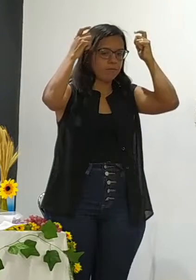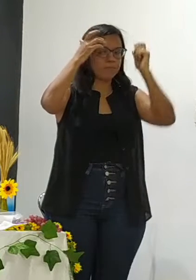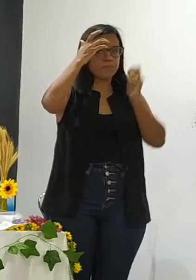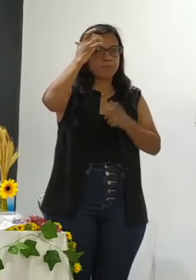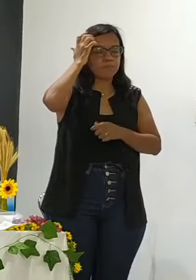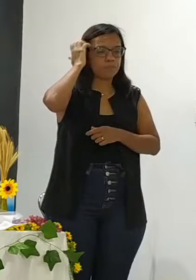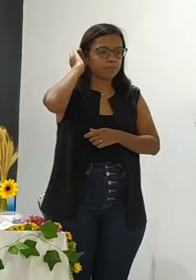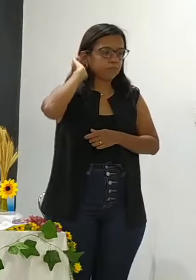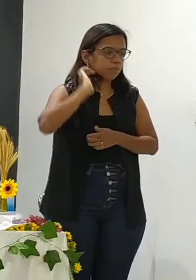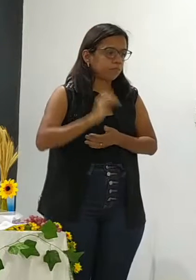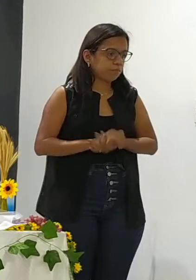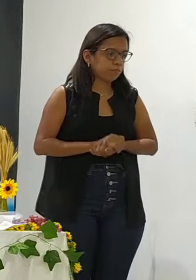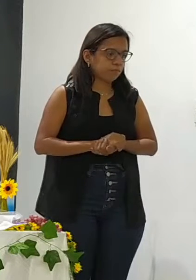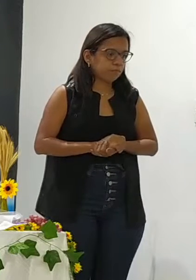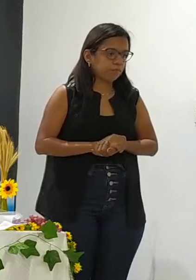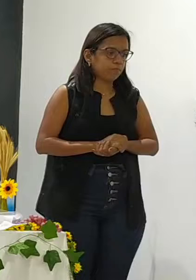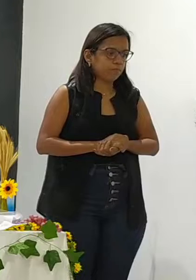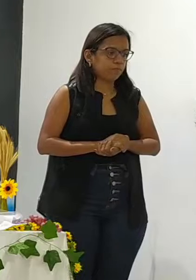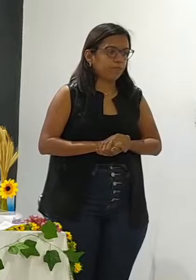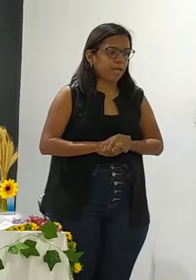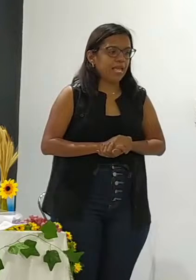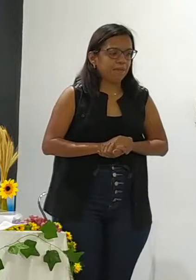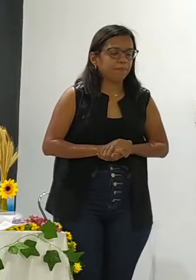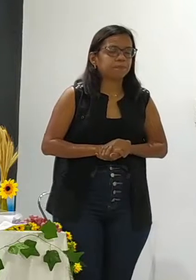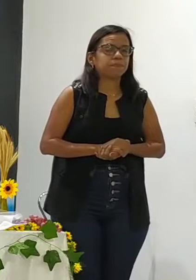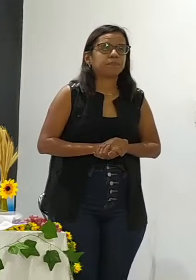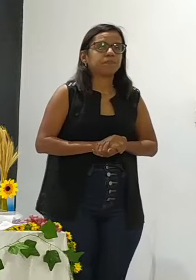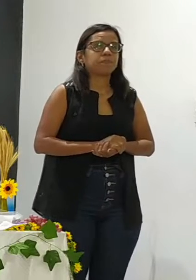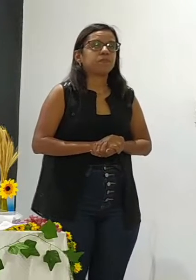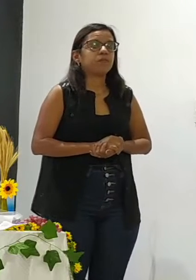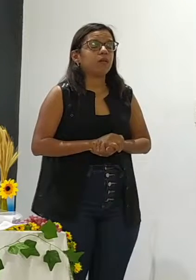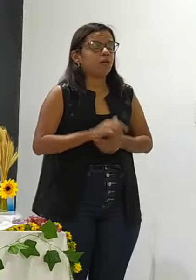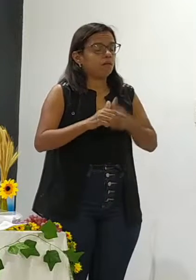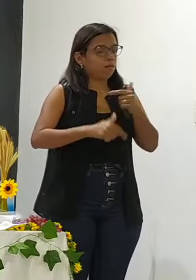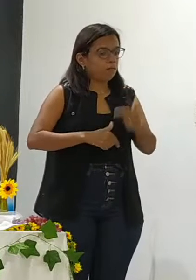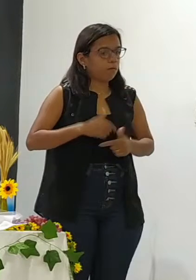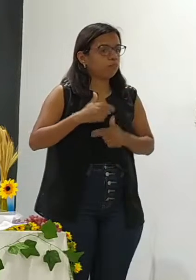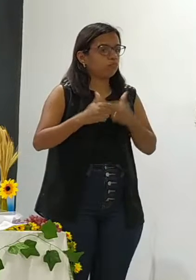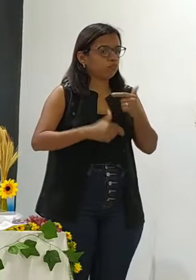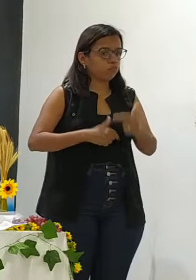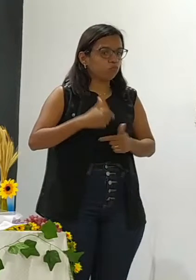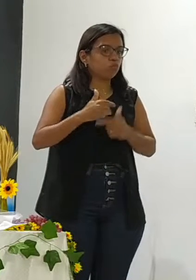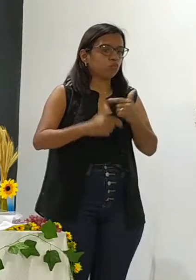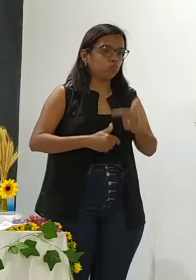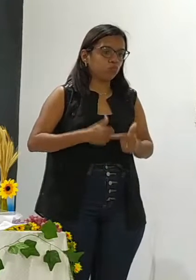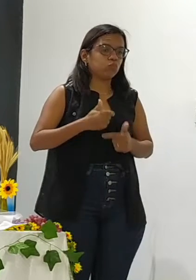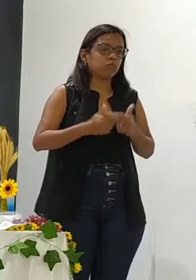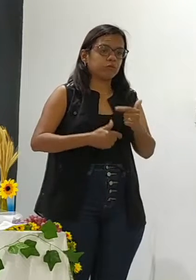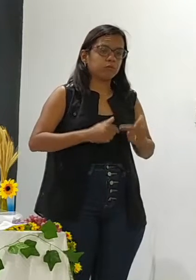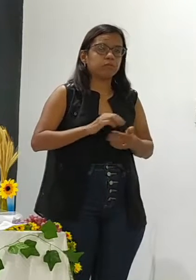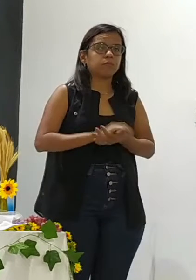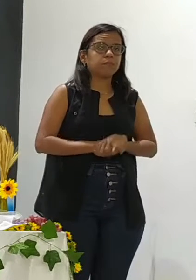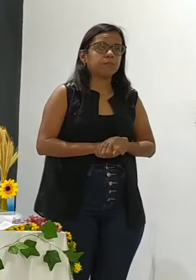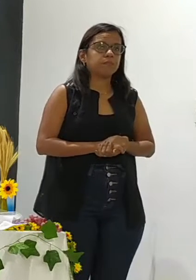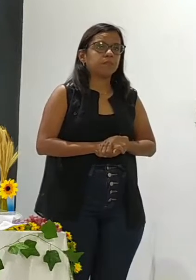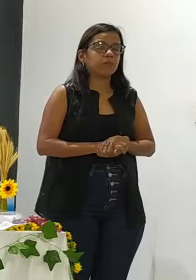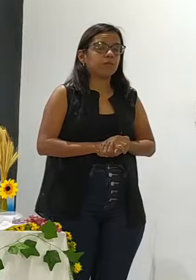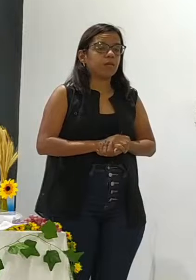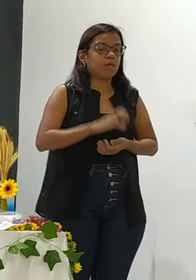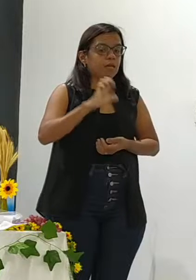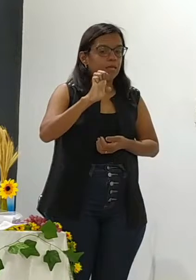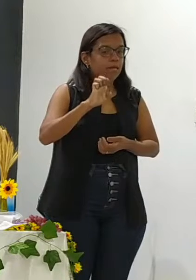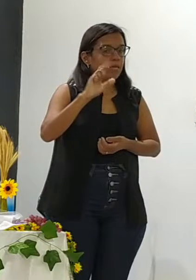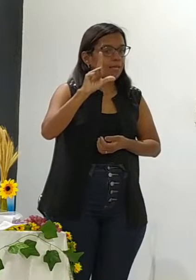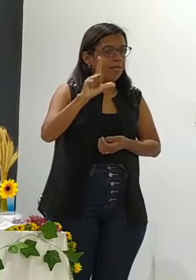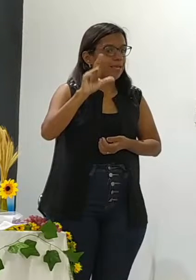Mas só que diante de uma luta, diante de uma crise, Elimelec